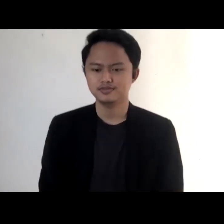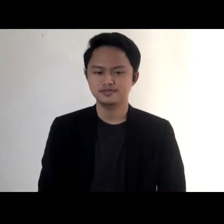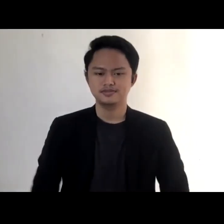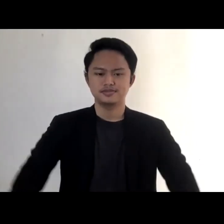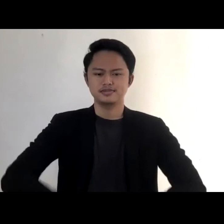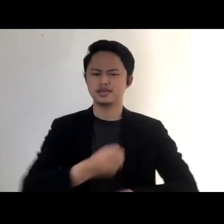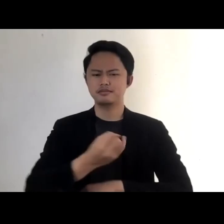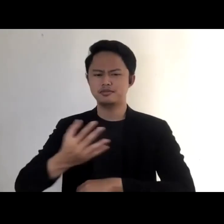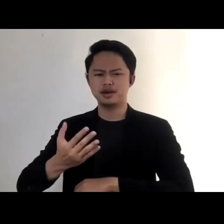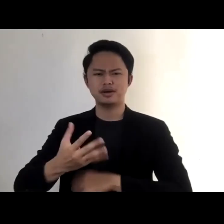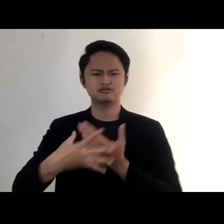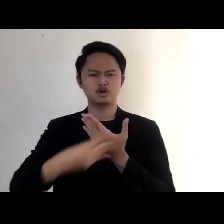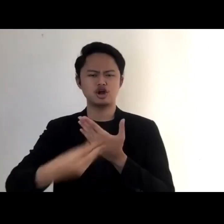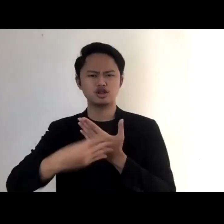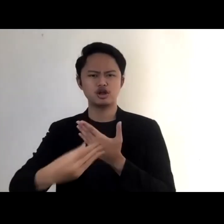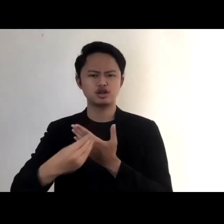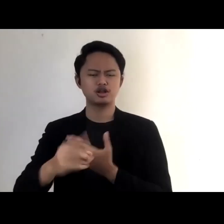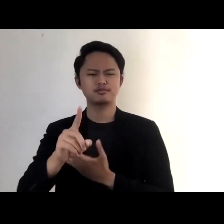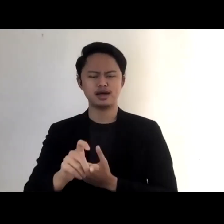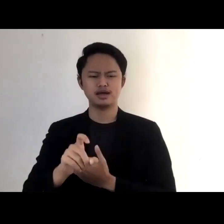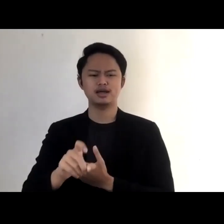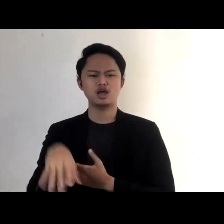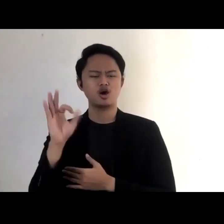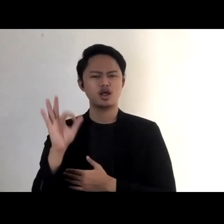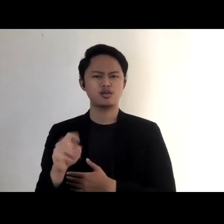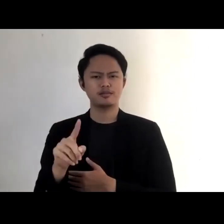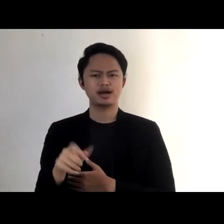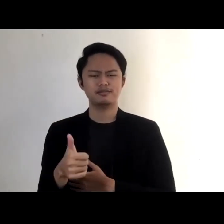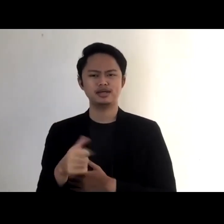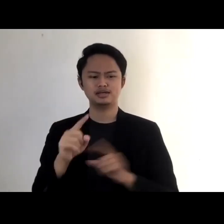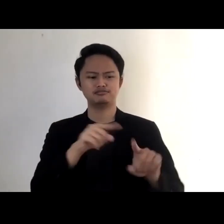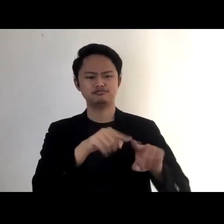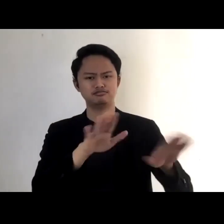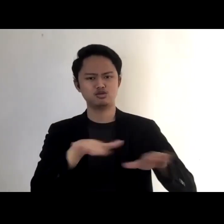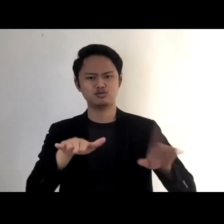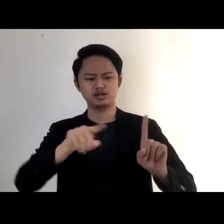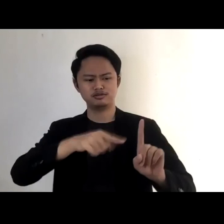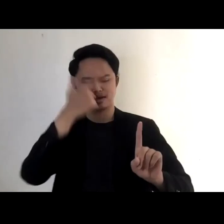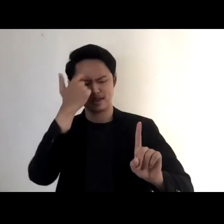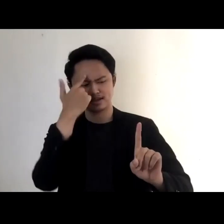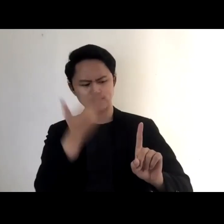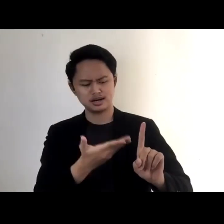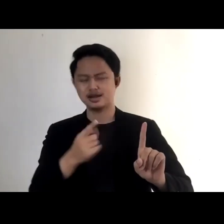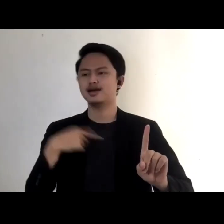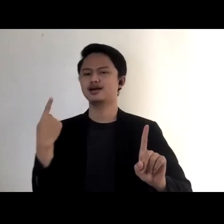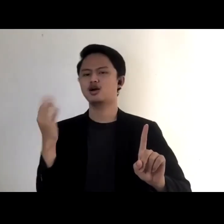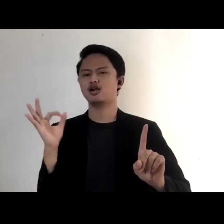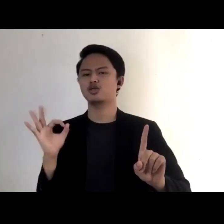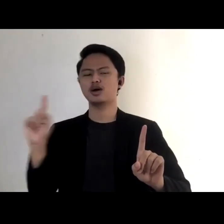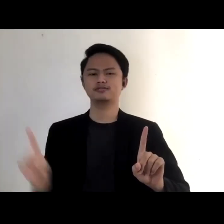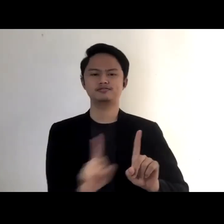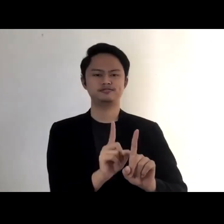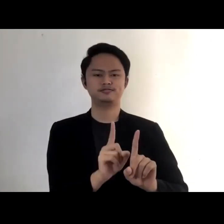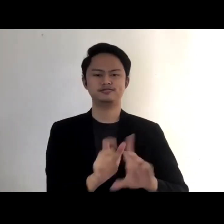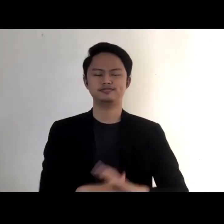sajian-sajian yang bisa diunduh, bisa digunakan oleh orang tua mendampingi putra-putri belajar. Selain dari itu, Bapak dan